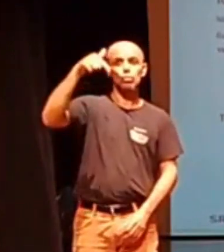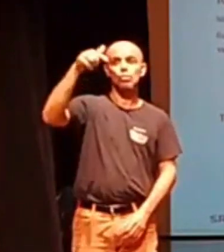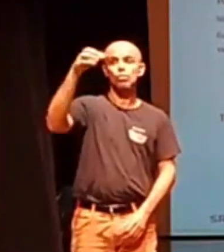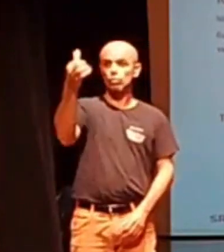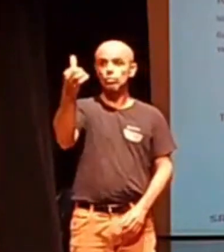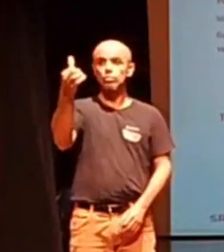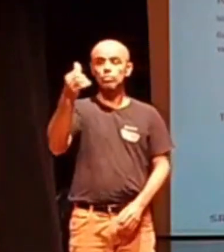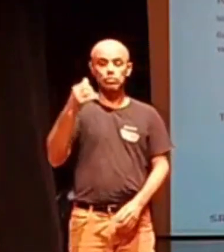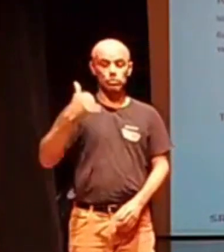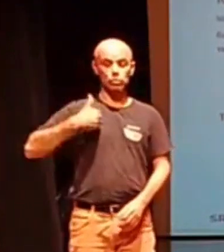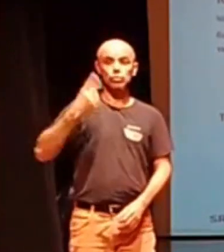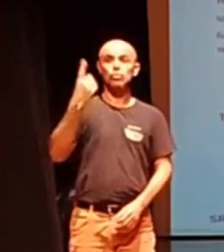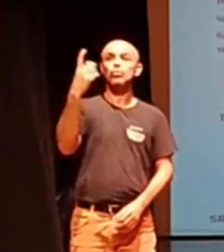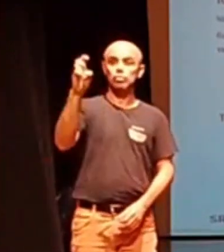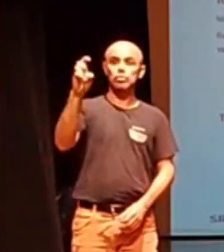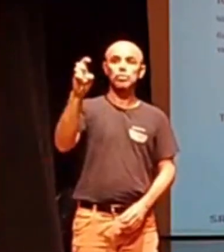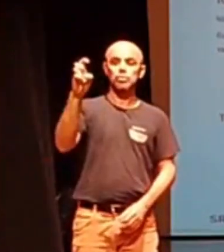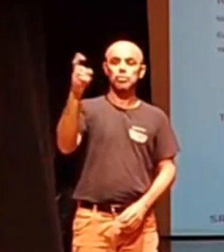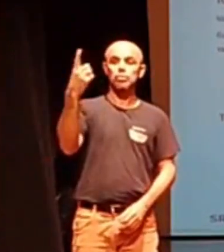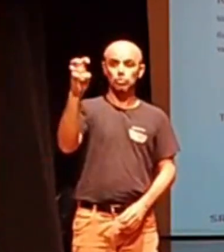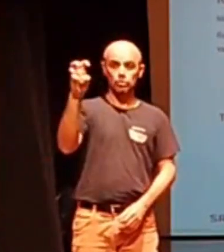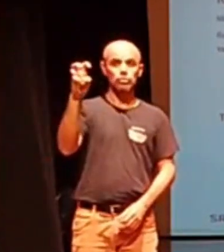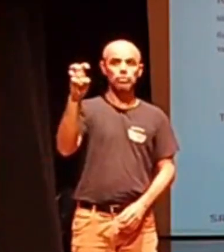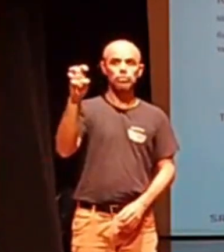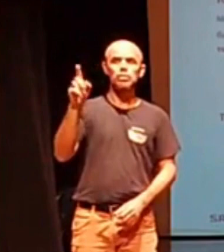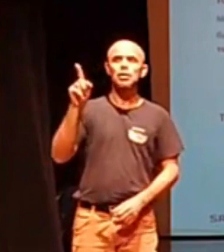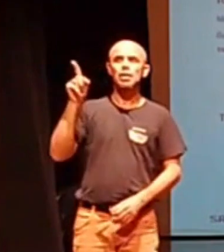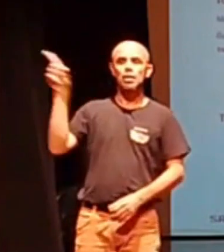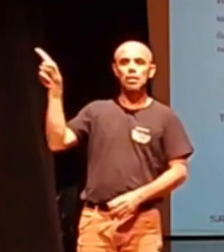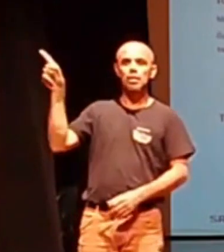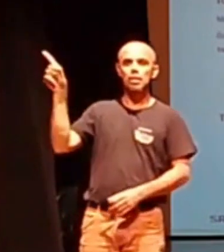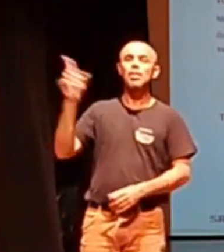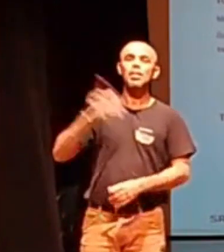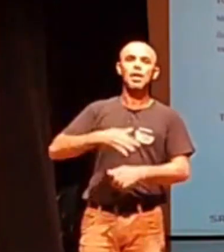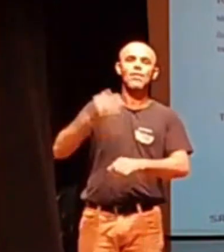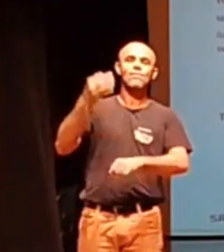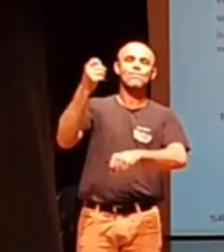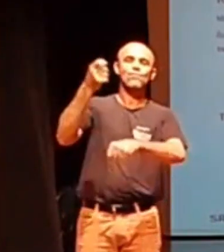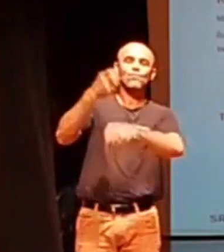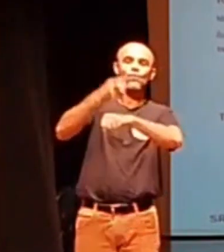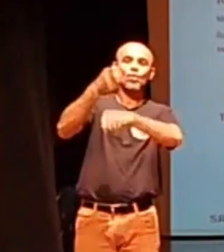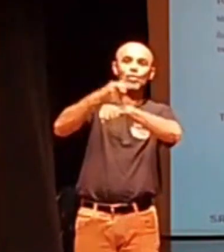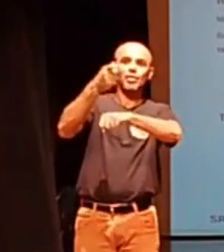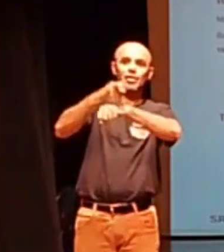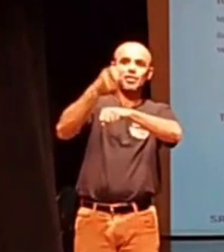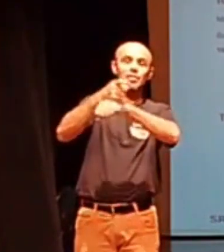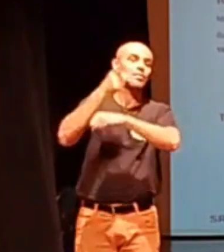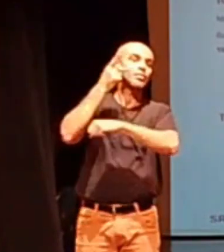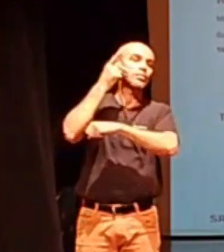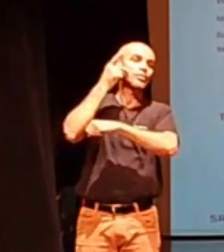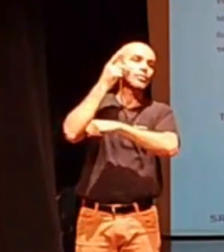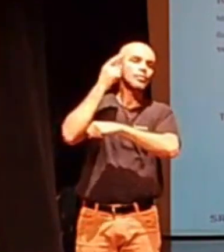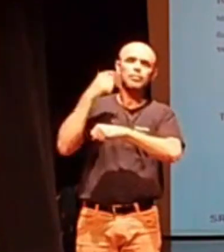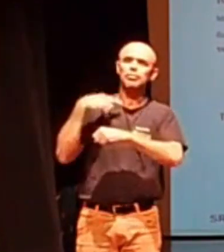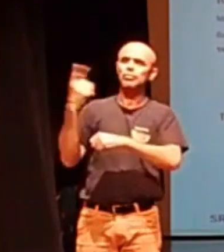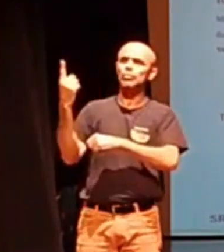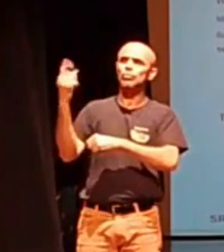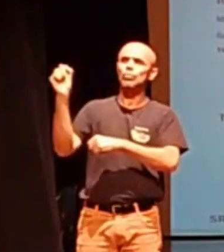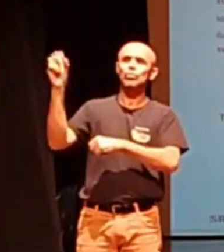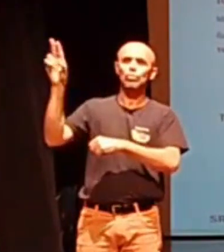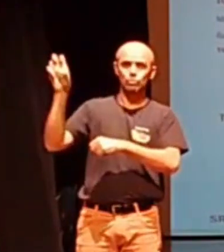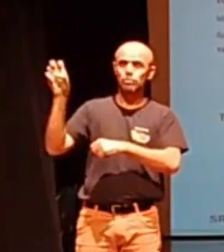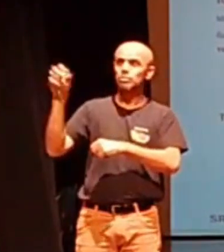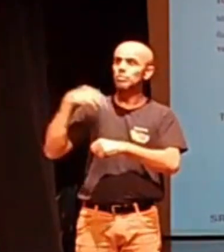morava em Fortaleza. Idade média de altura lá era 1,55 m. Então, eu me sentia uma